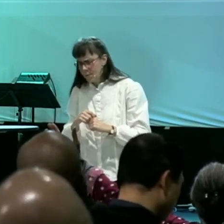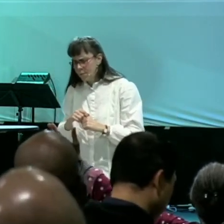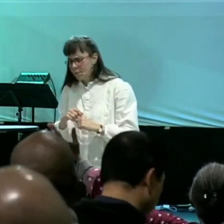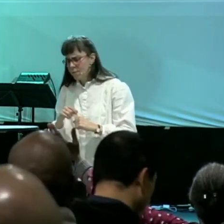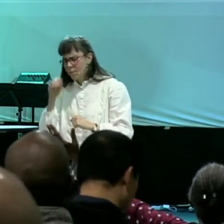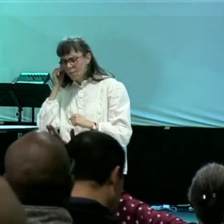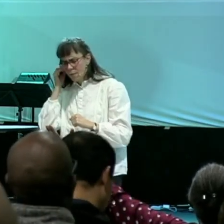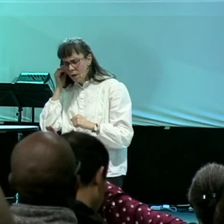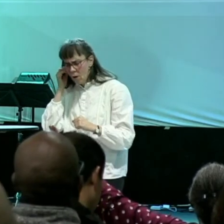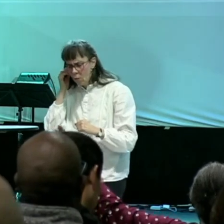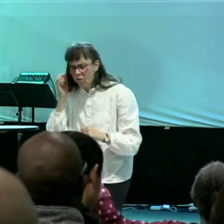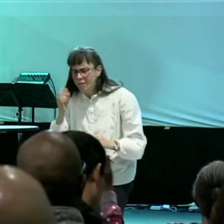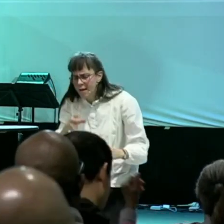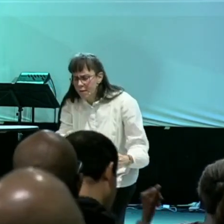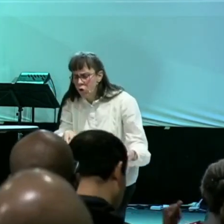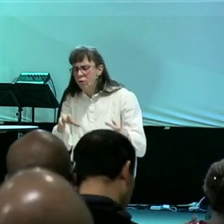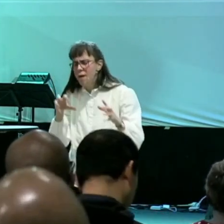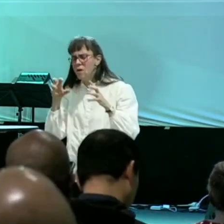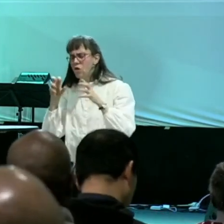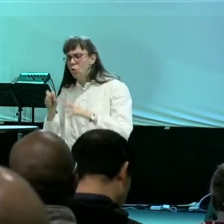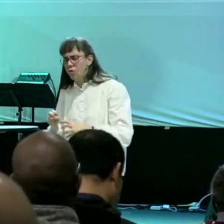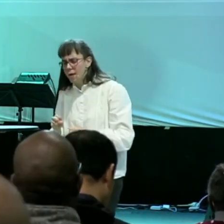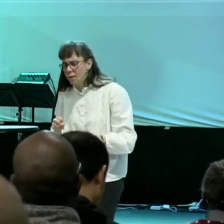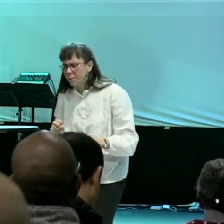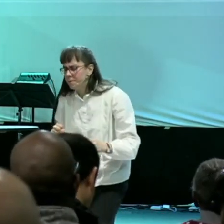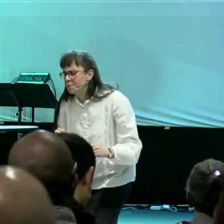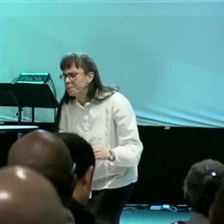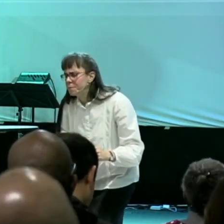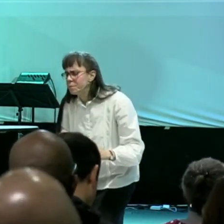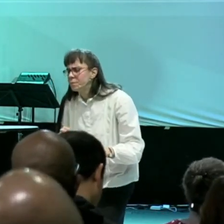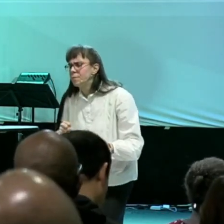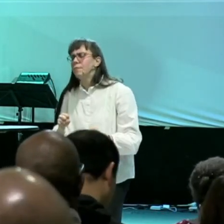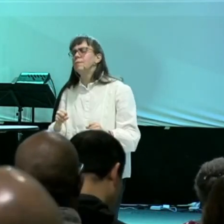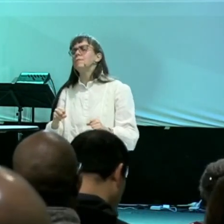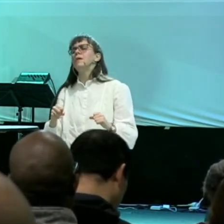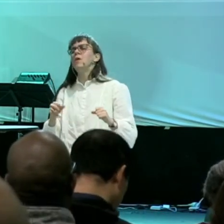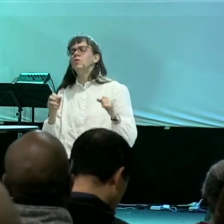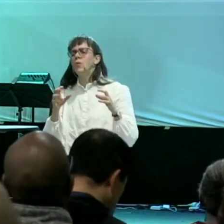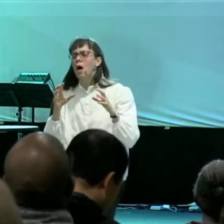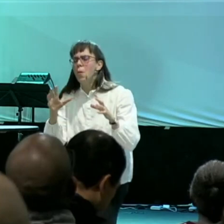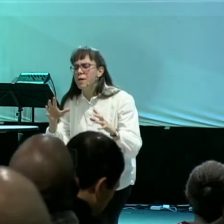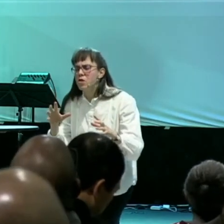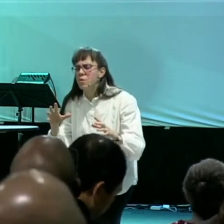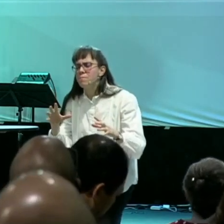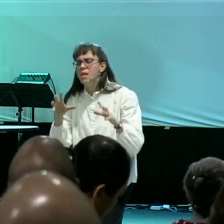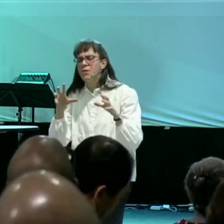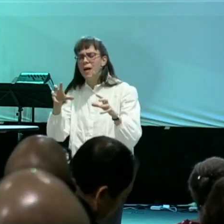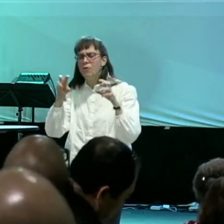veut nous emmener dans une nouvelle dimension, frères et sœurs. Dieu veut accomplir son plan pour son Église et pour chacun d'entre